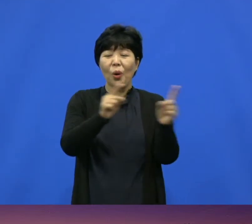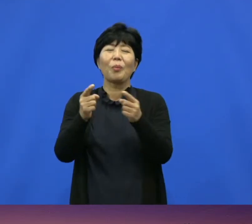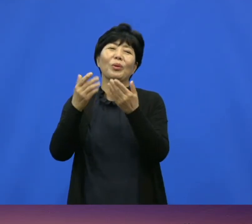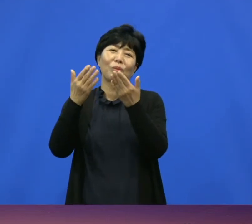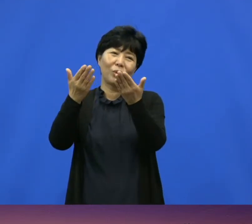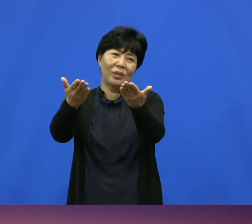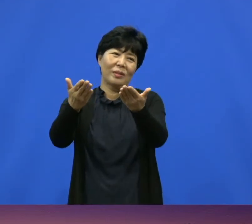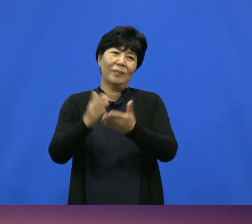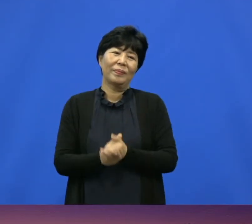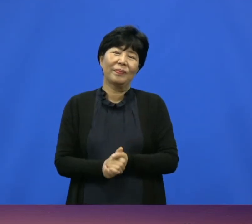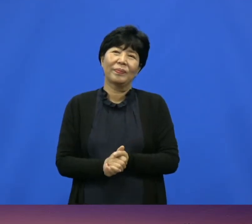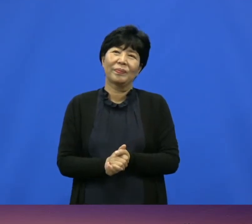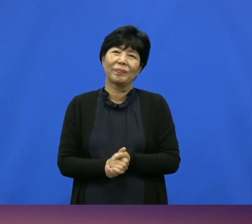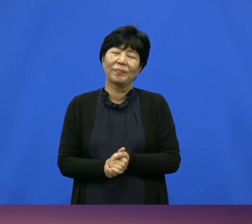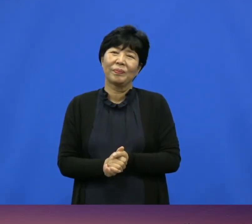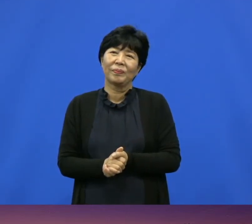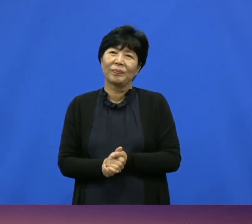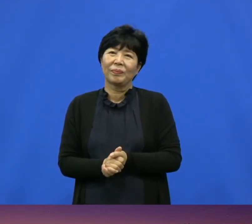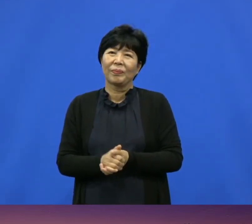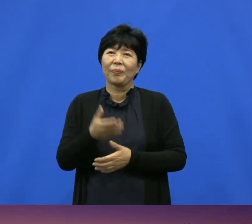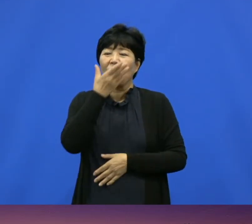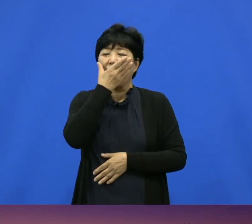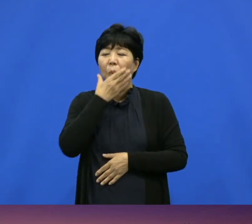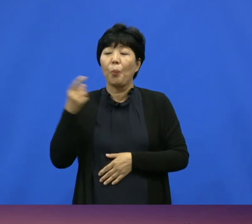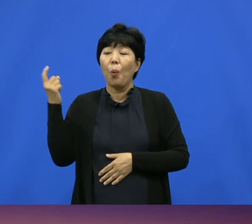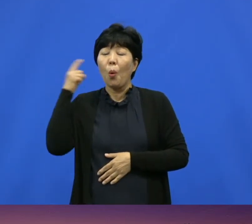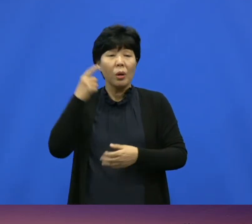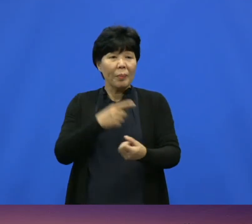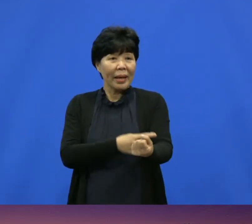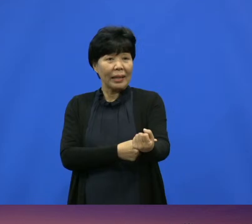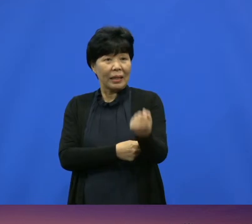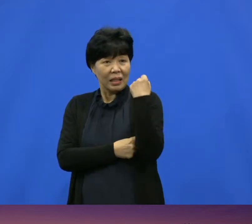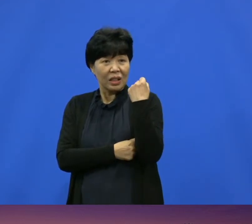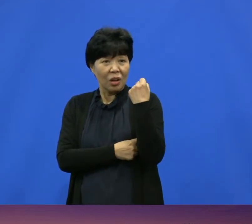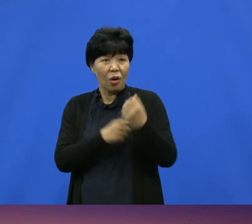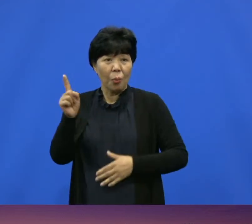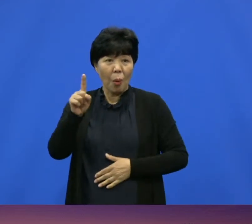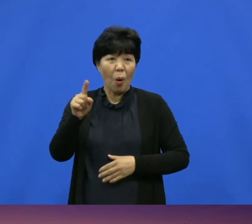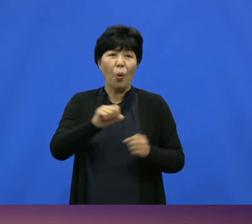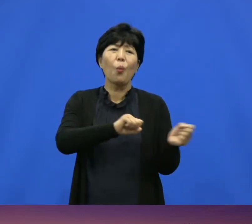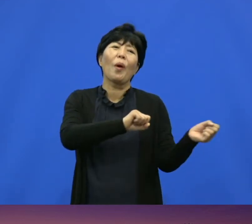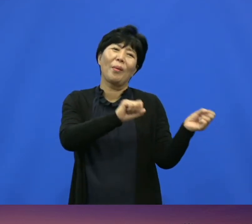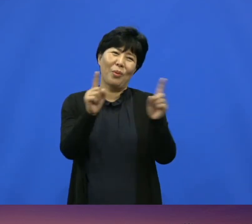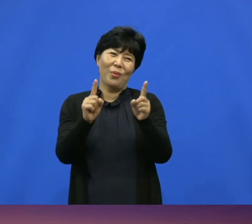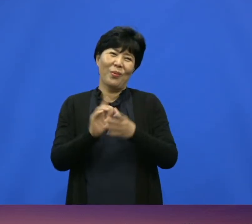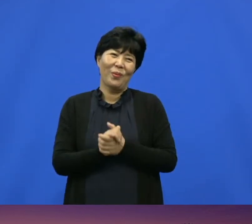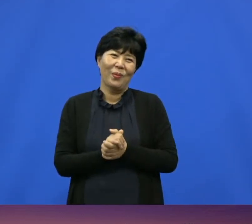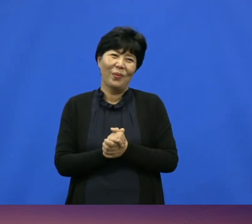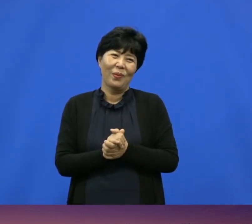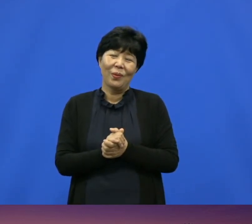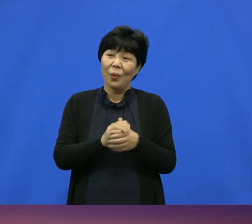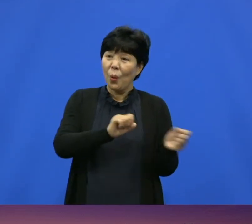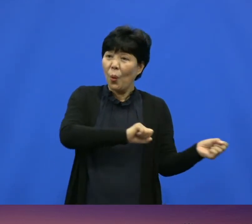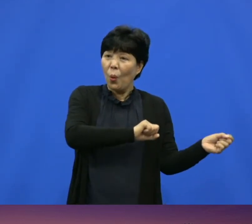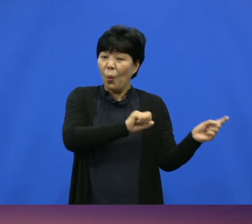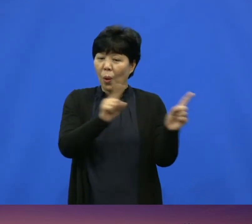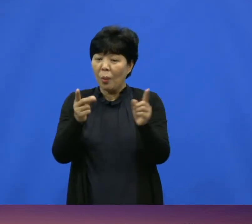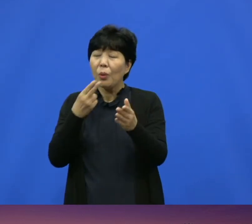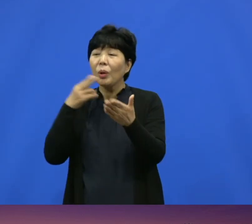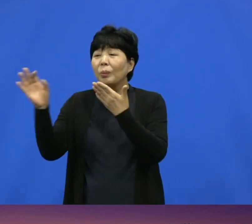하나님이십니다. 여러분, 복음의 능력은 회복이에요. 회복. 회복이 없다면 우리는 끝이에요.